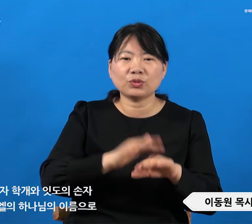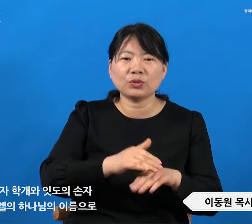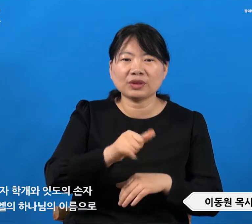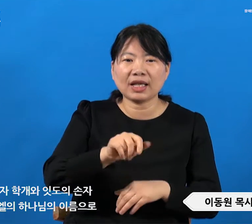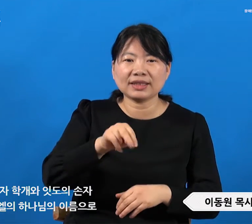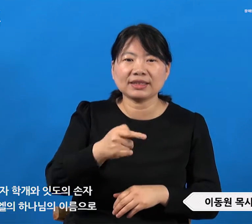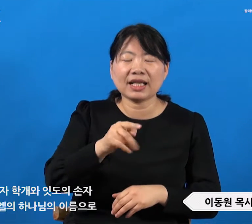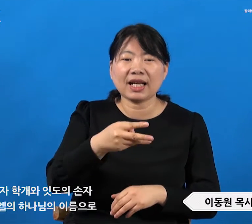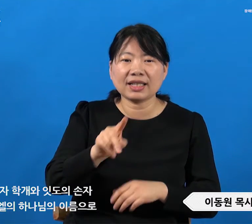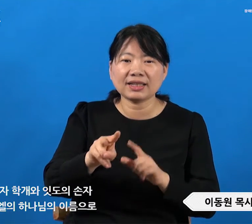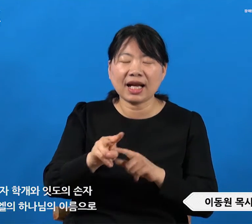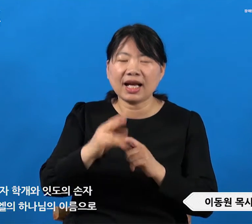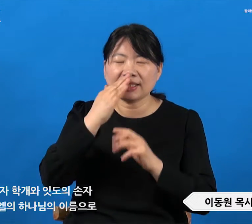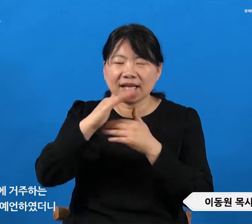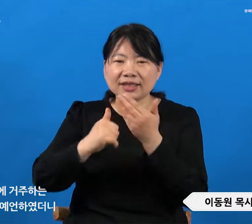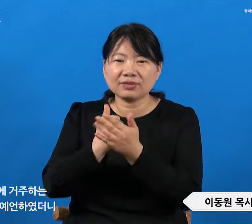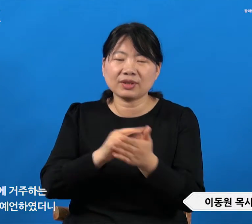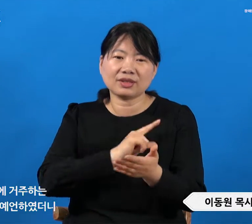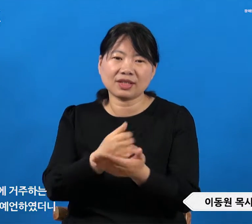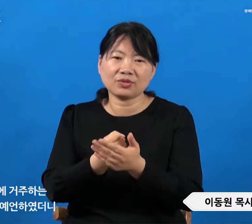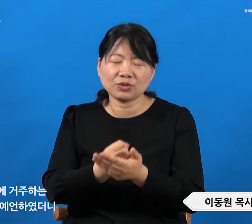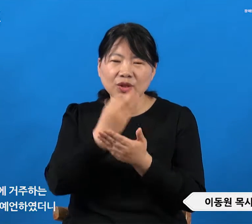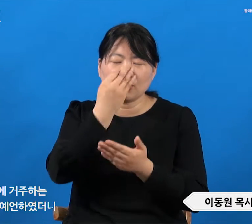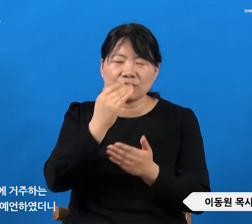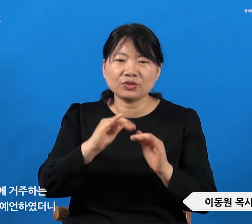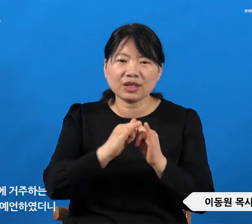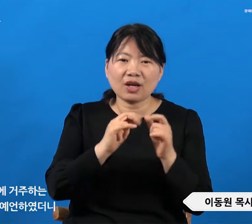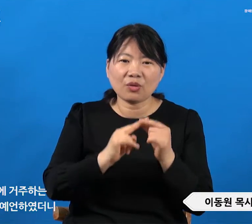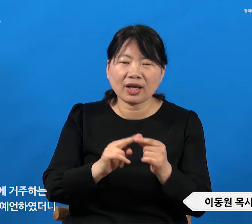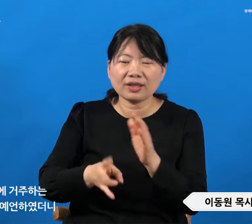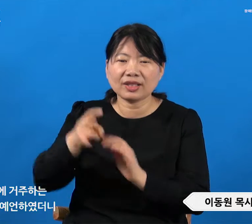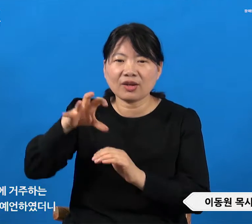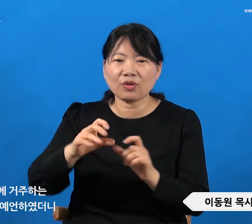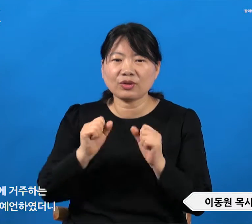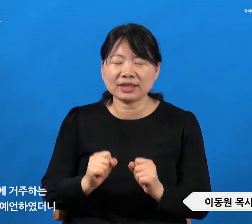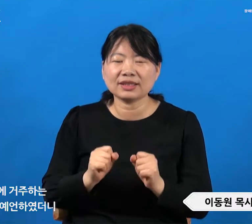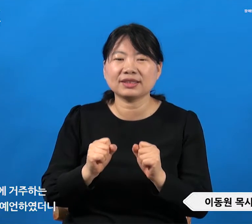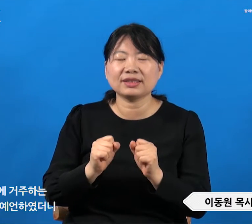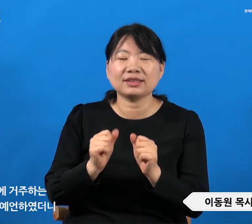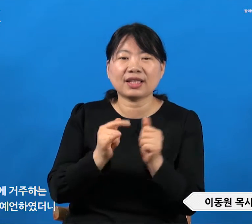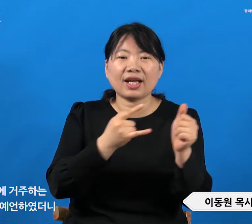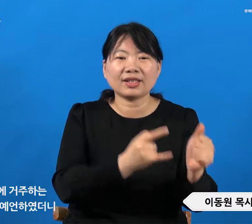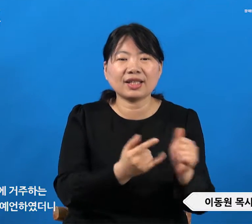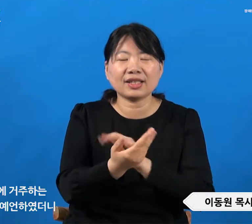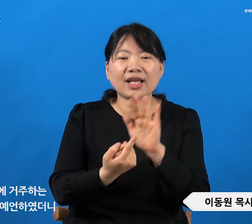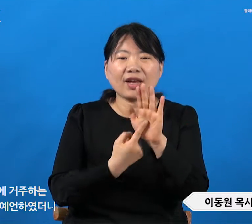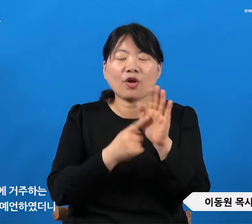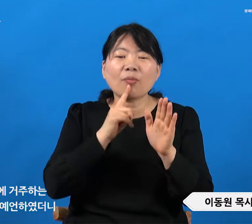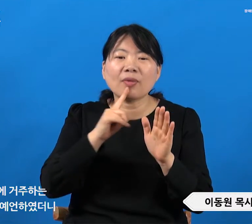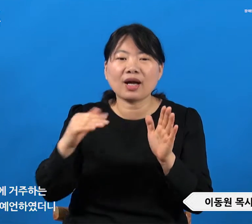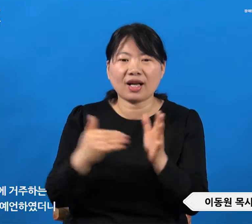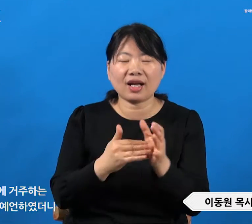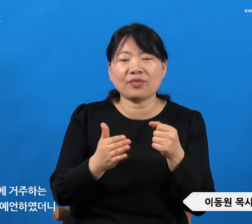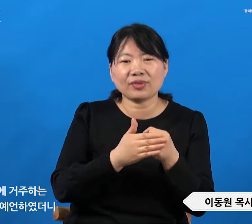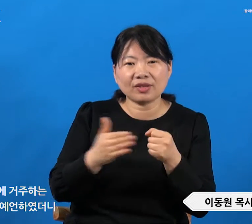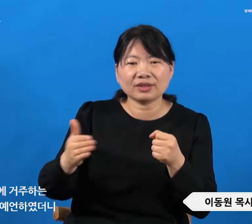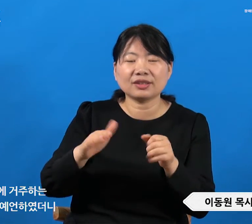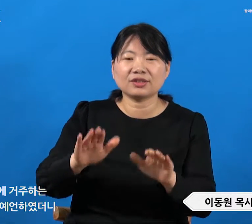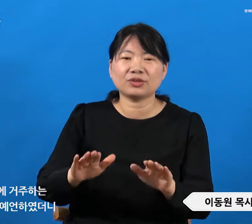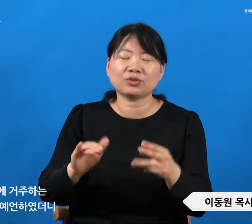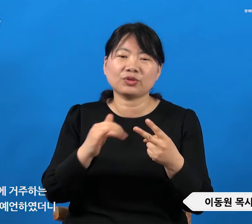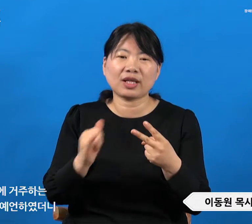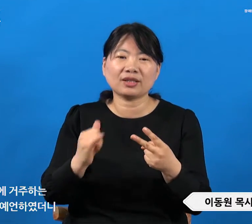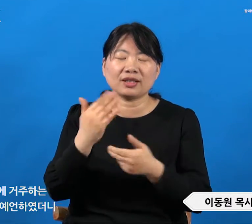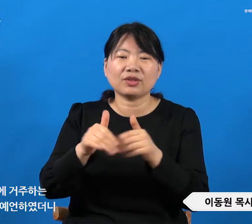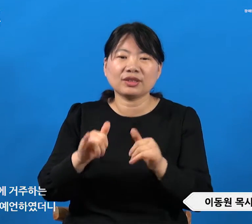스가랴가 이스라엘 하나님의 이름으로 유다와 예루살렘에 거주하는 유다 사람들에게 예언하였더니, 여기